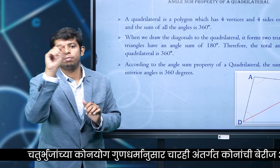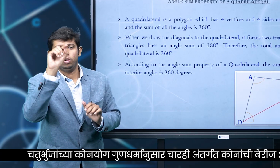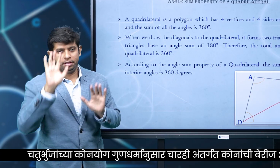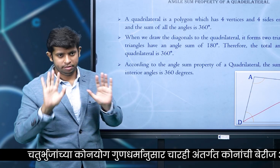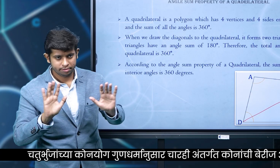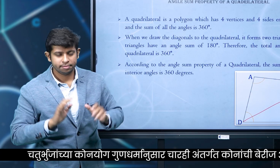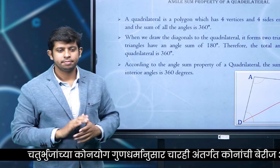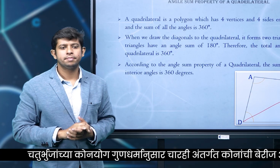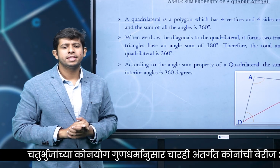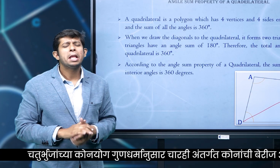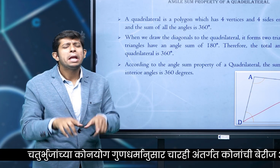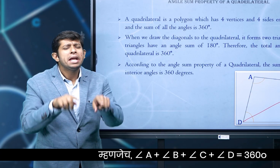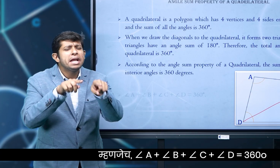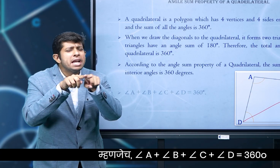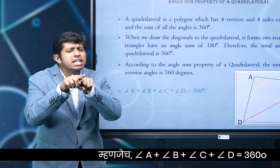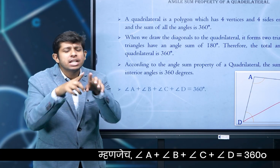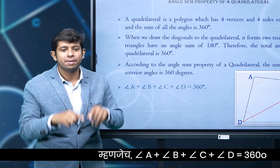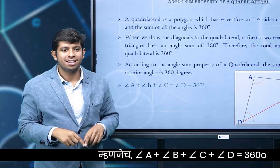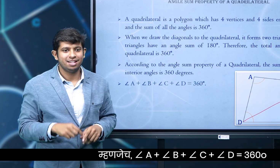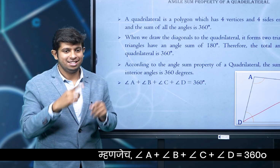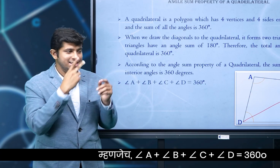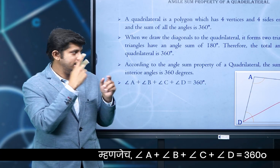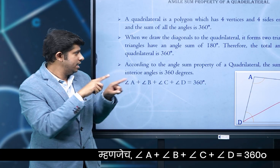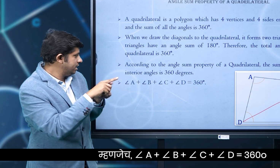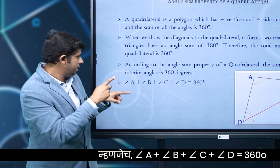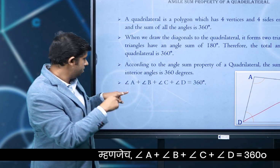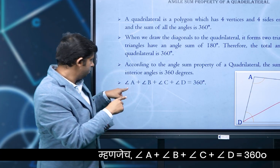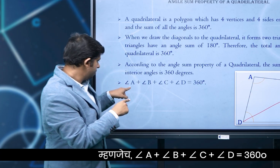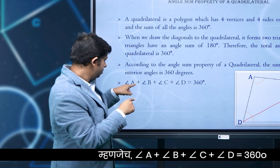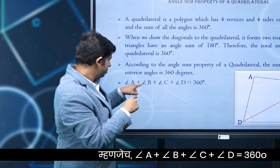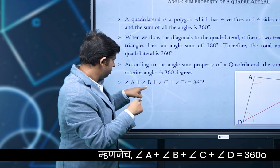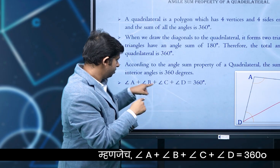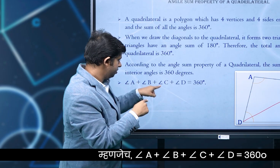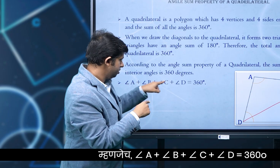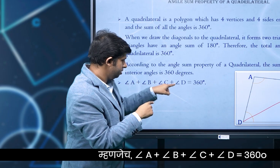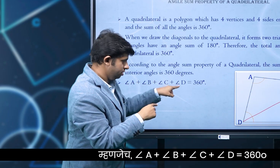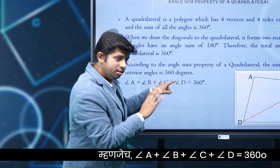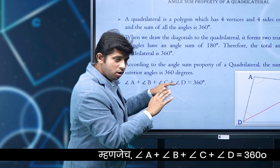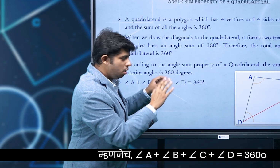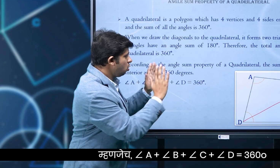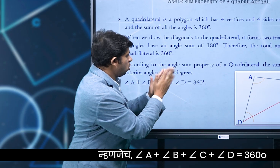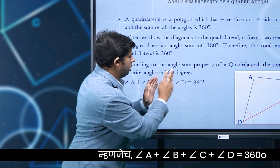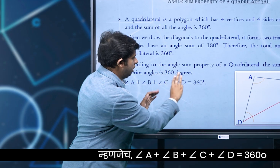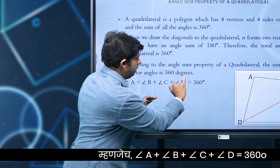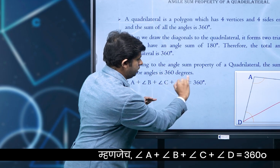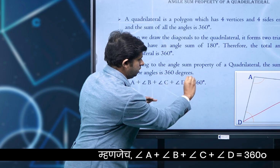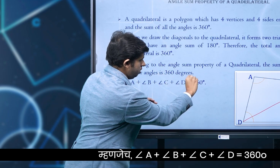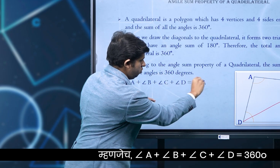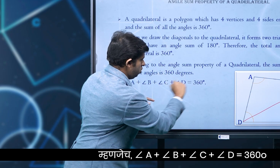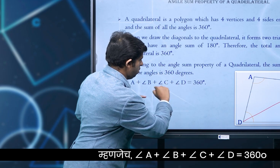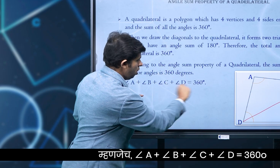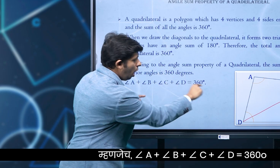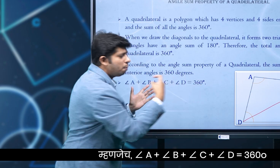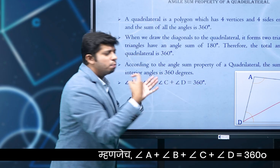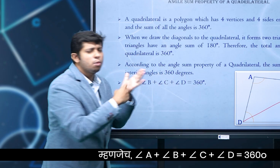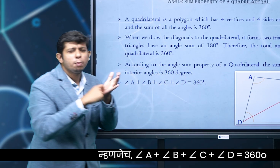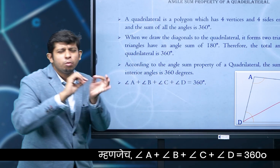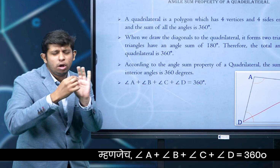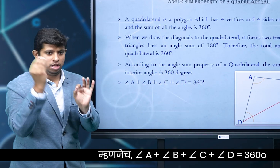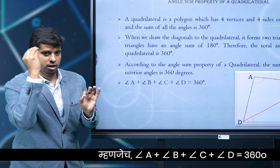असते. म्हणजेच अँगल A प्लस अँगल B प्लस अँगल C प्लस अँगल D इज इक्वल्स टू 360